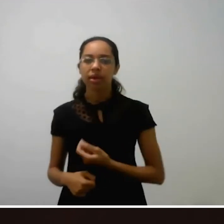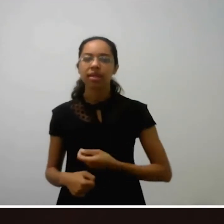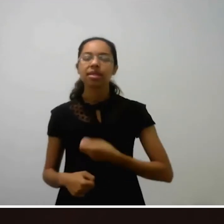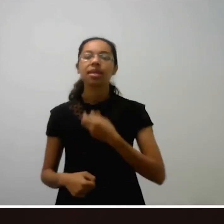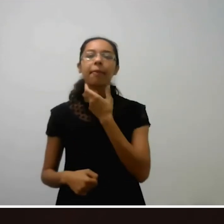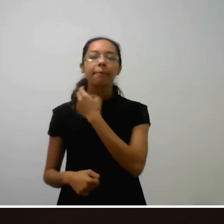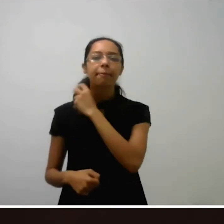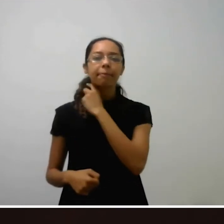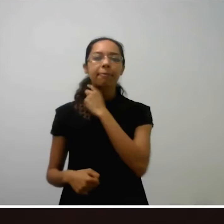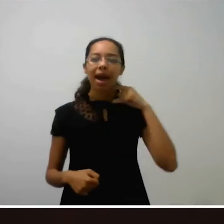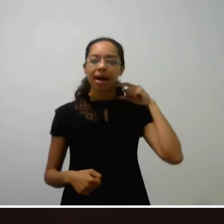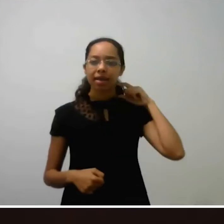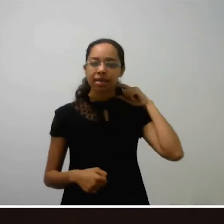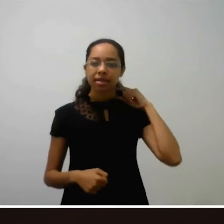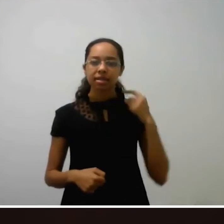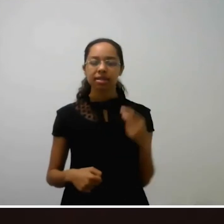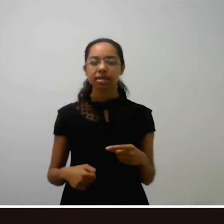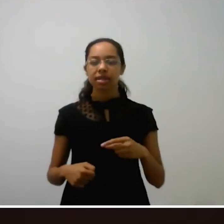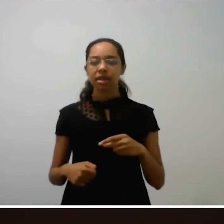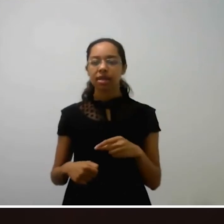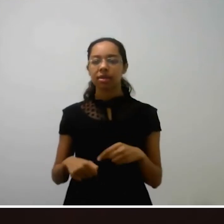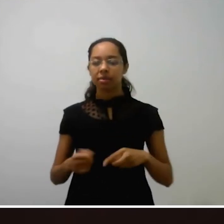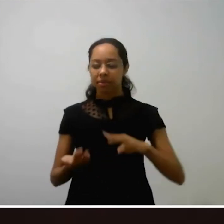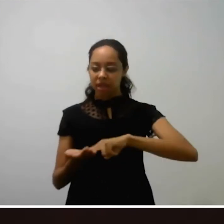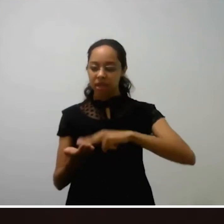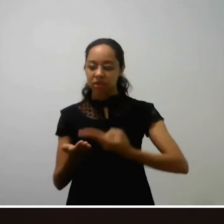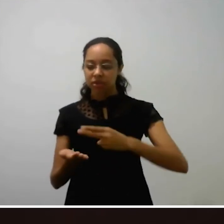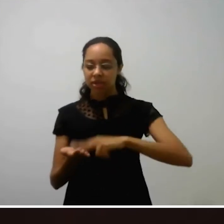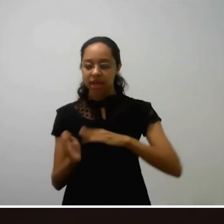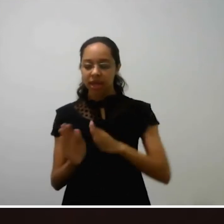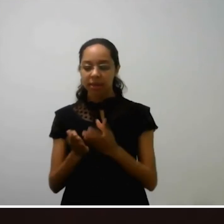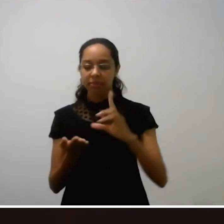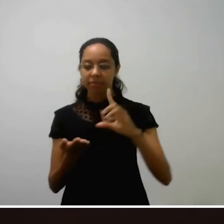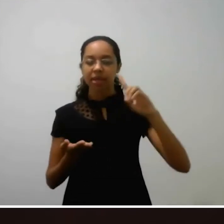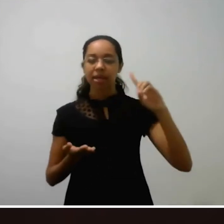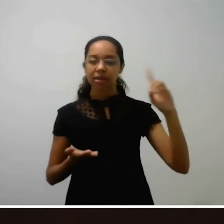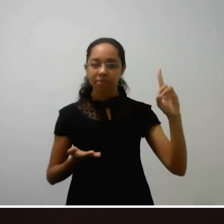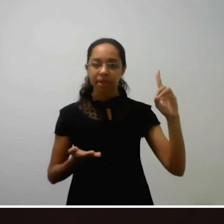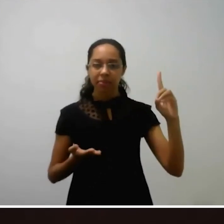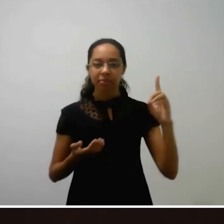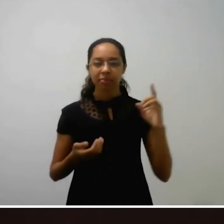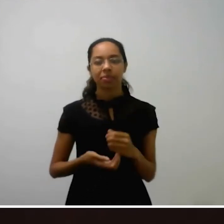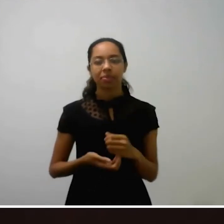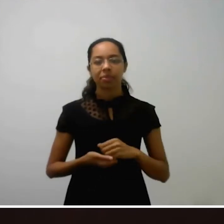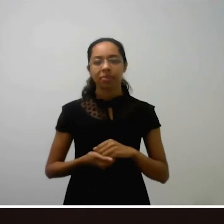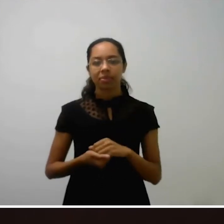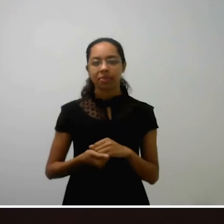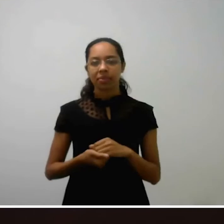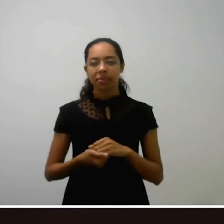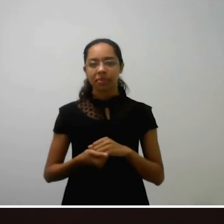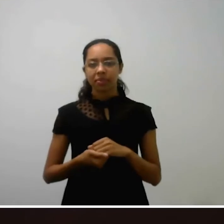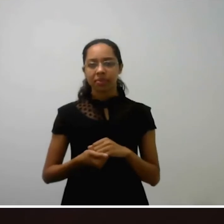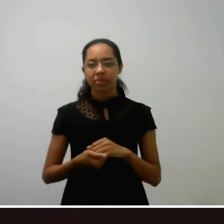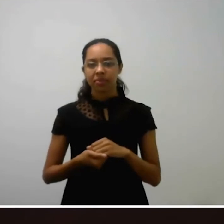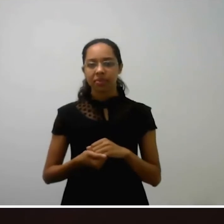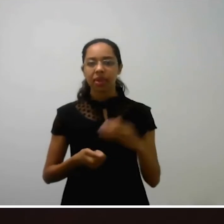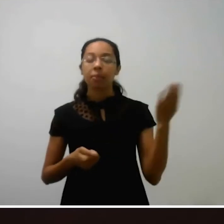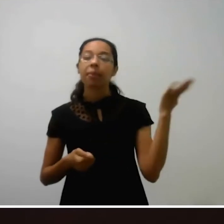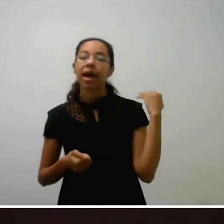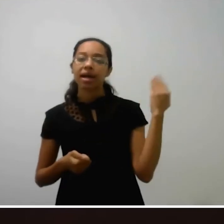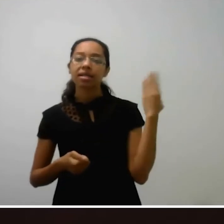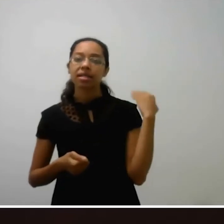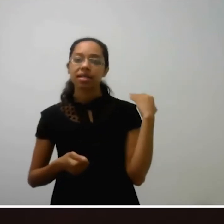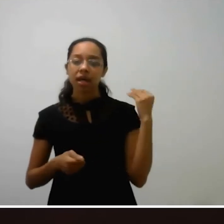das Escrituras. Porque naqueles dias, a Escritura era completamente